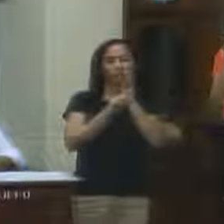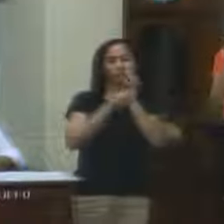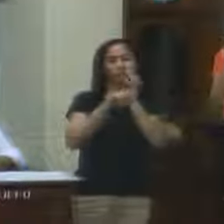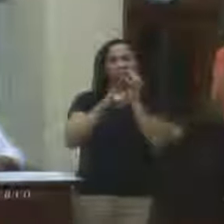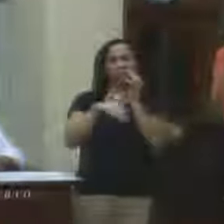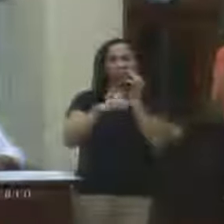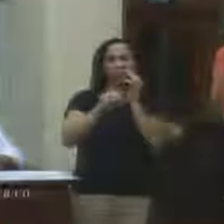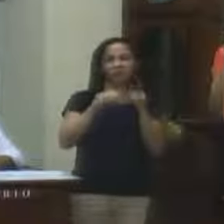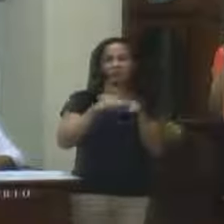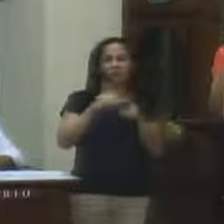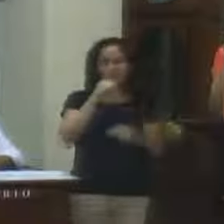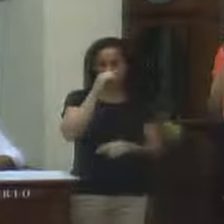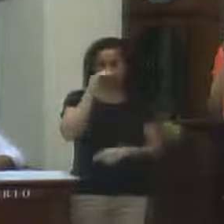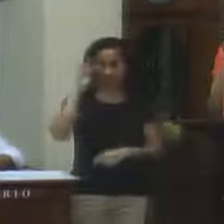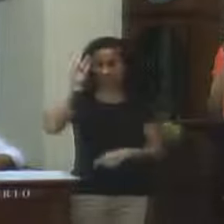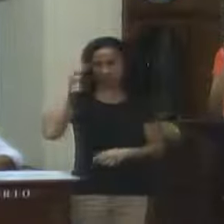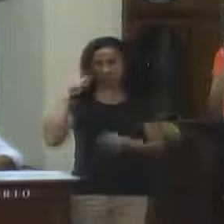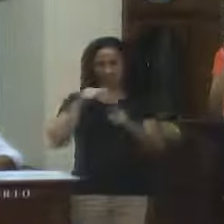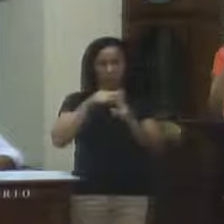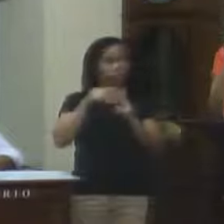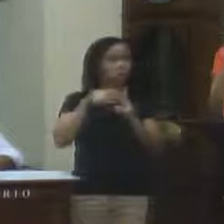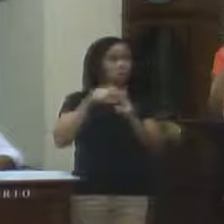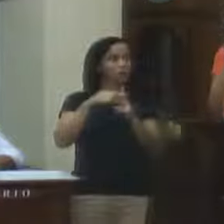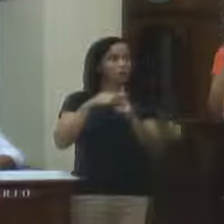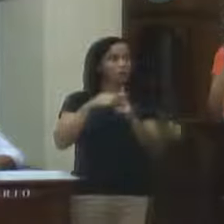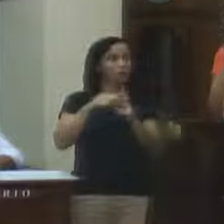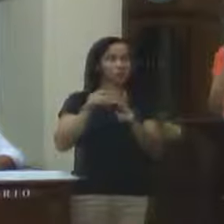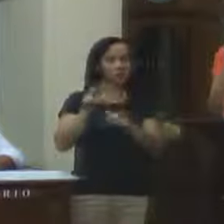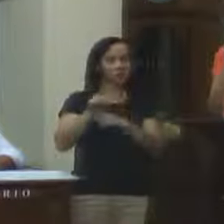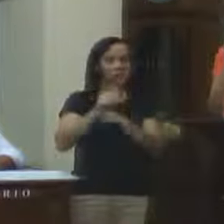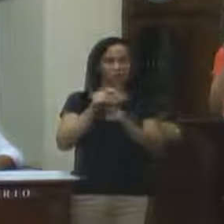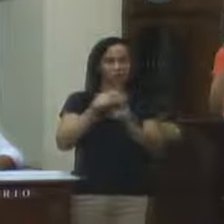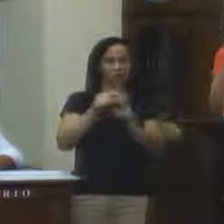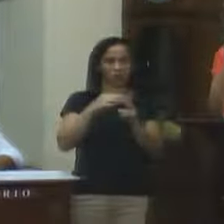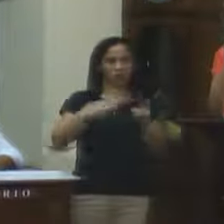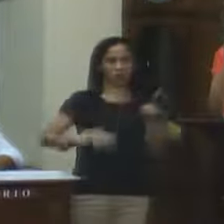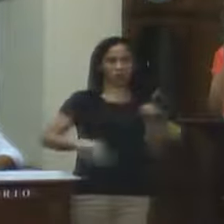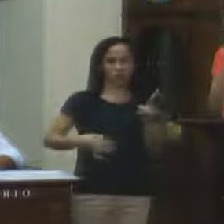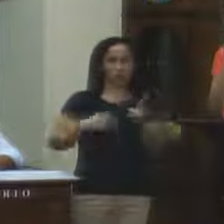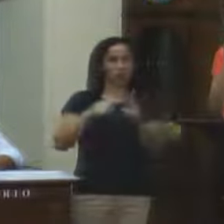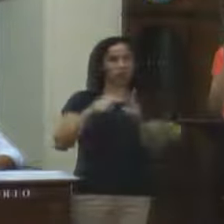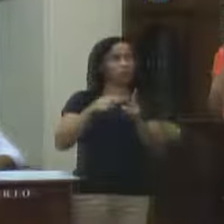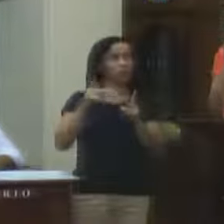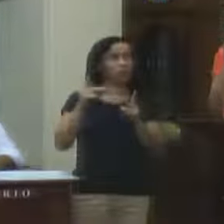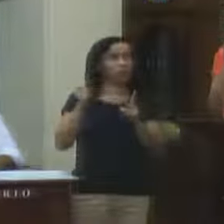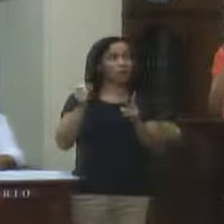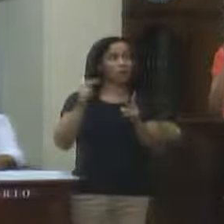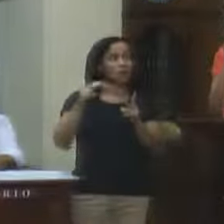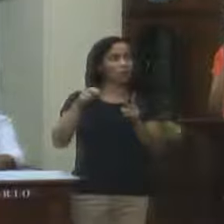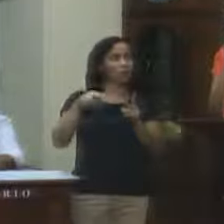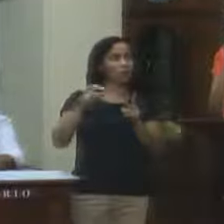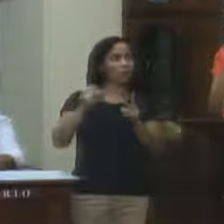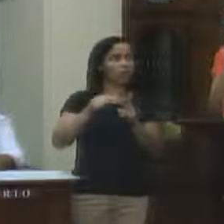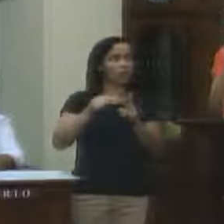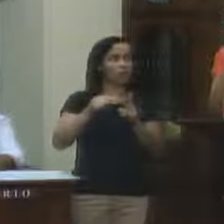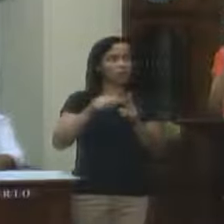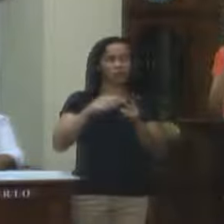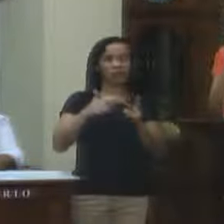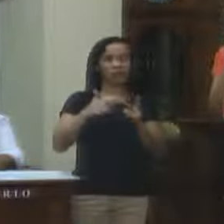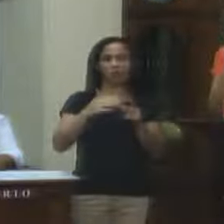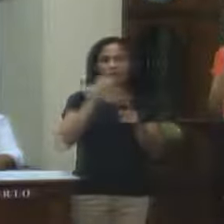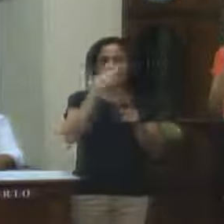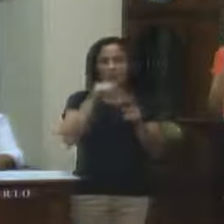resolveu-se fazer nos 2 distritos que tinham pedido fiscalização, apesar de, oficialmente, em Parapeúna não haver